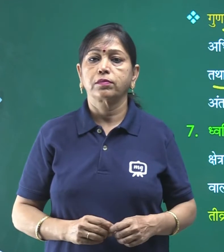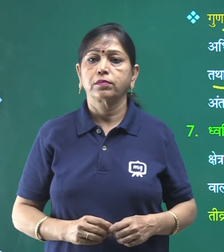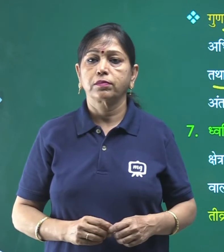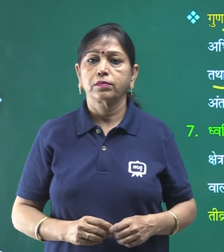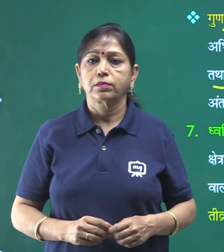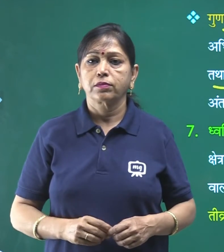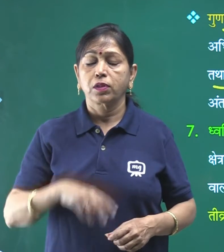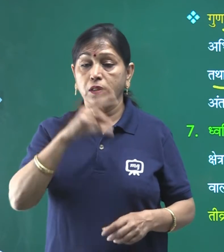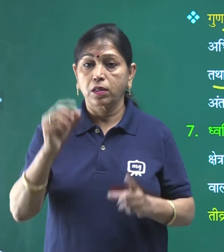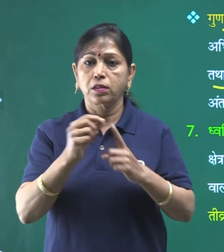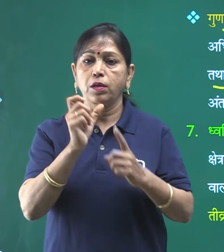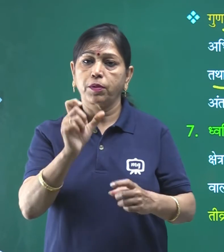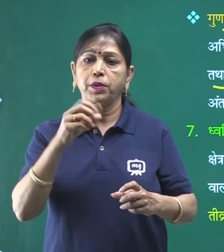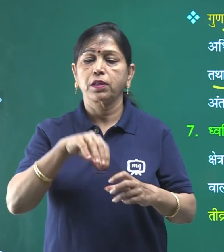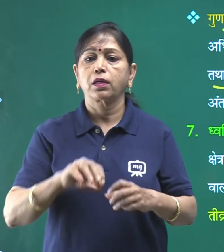तथा प्रबलता की